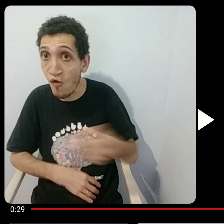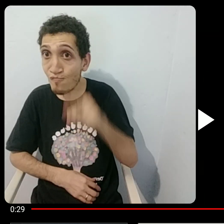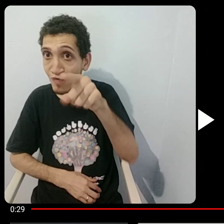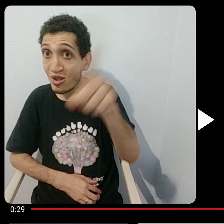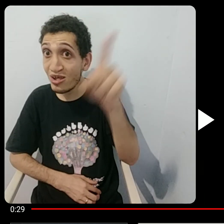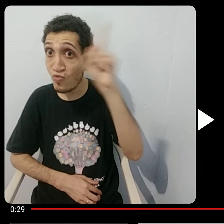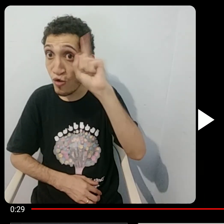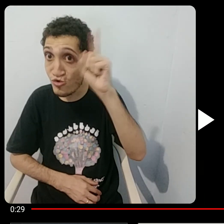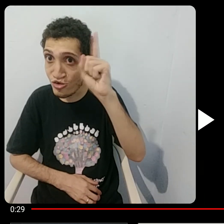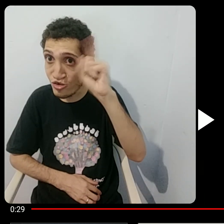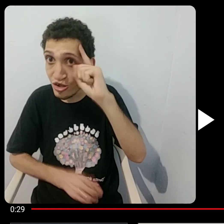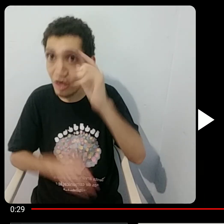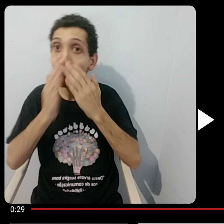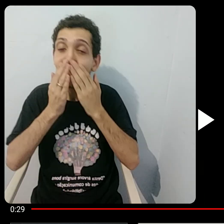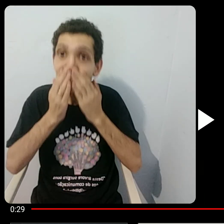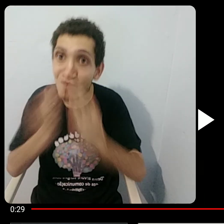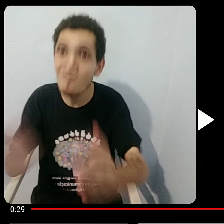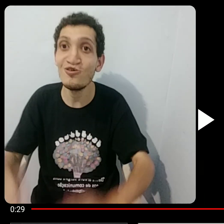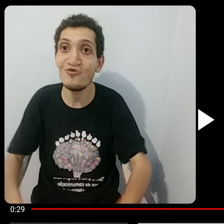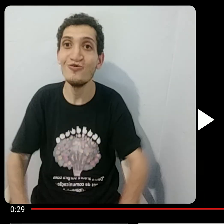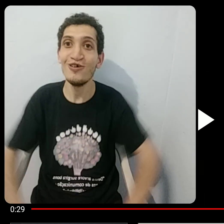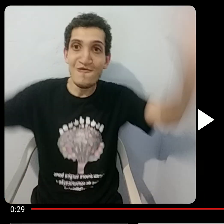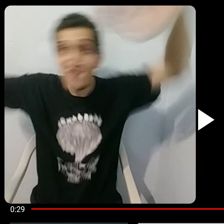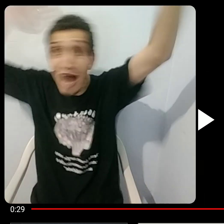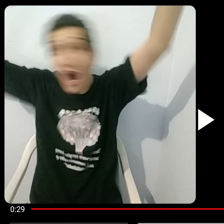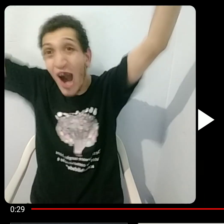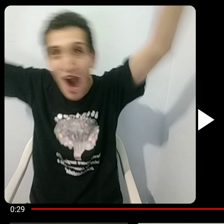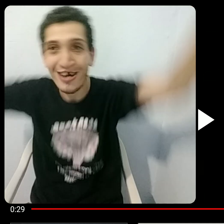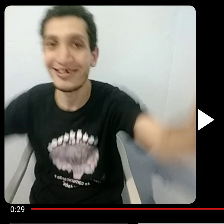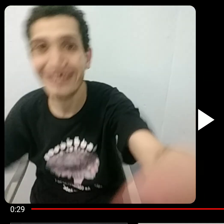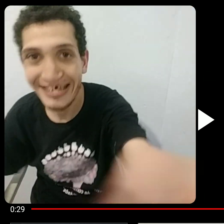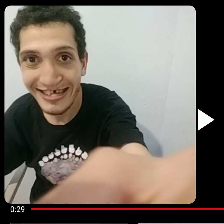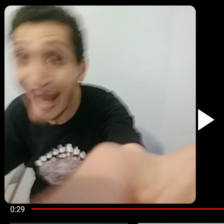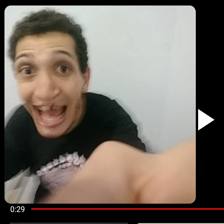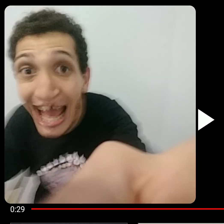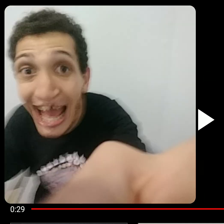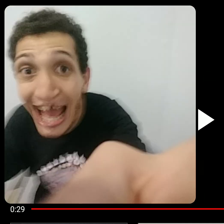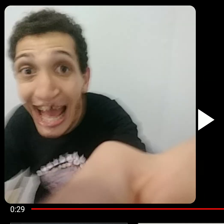para você todos os dias. Um beijo. Vamos! Hey!